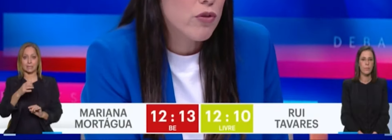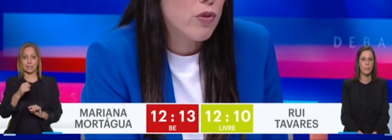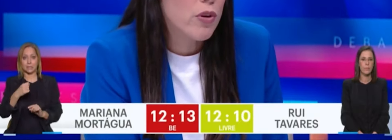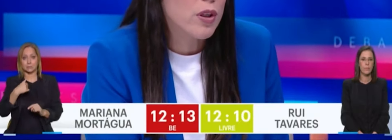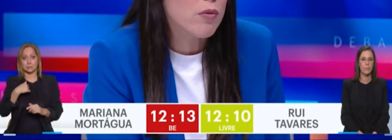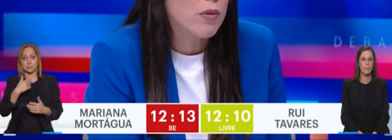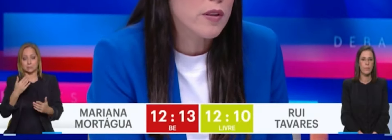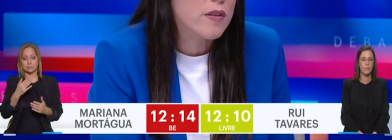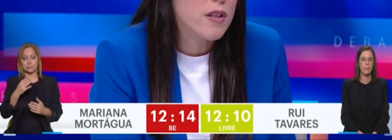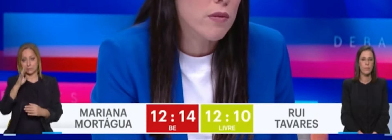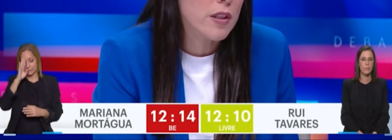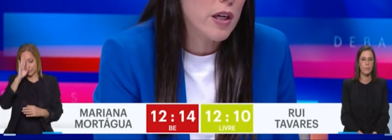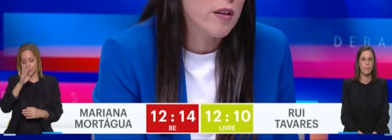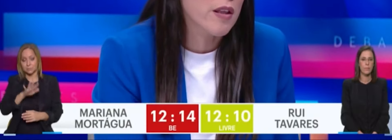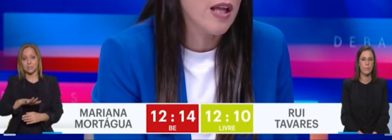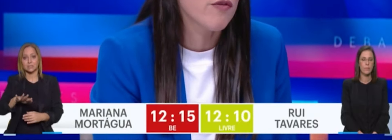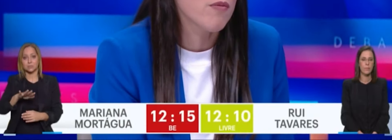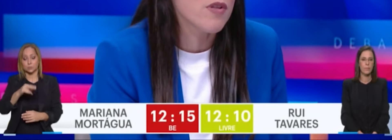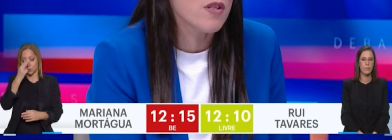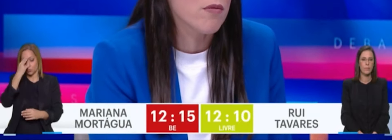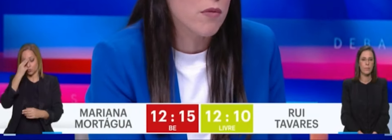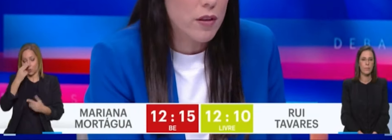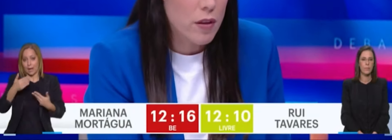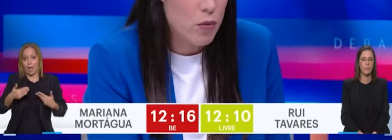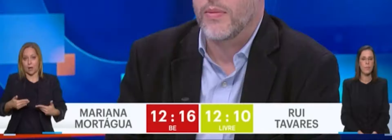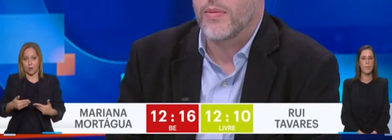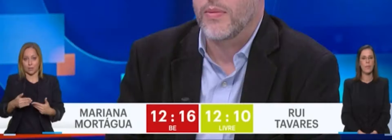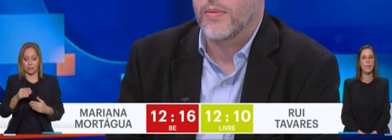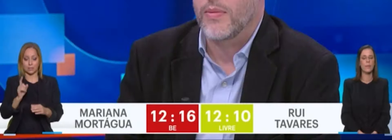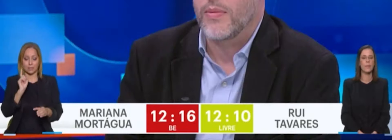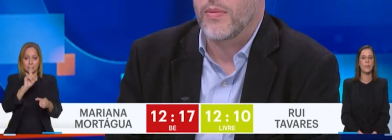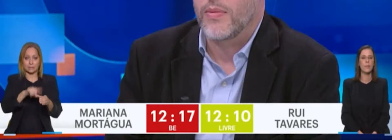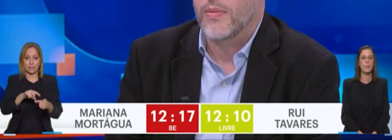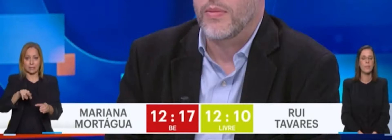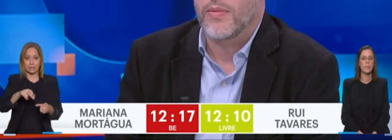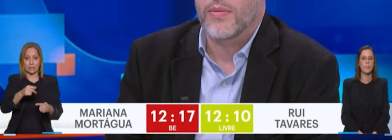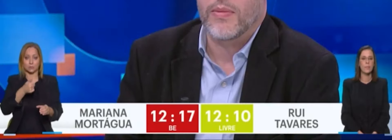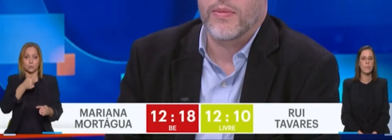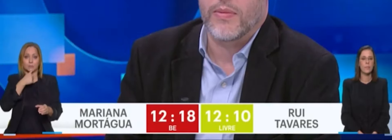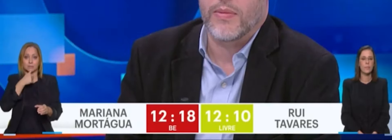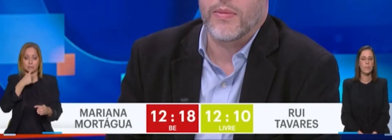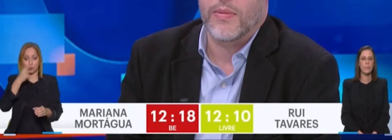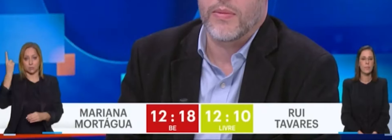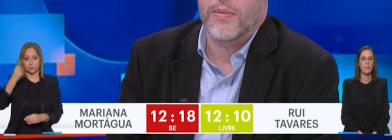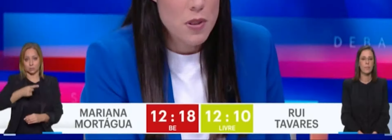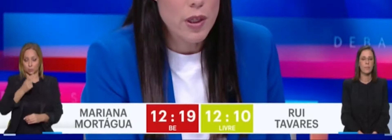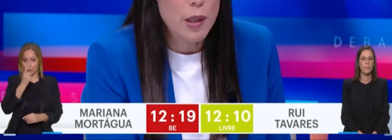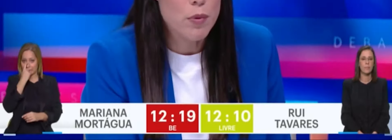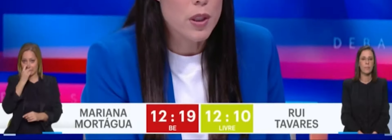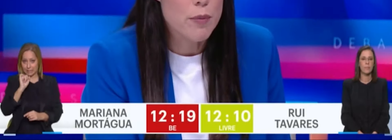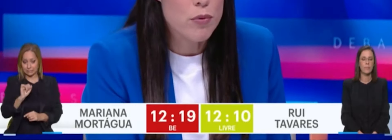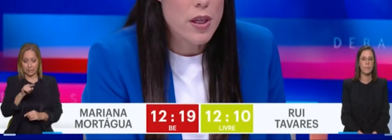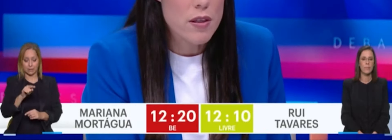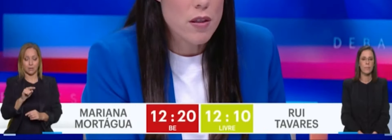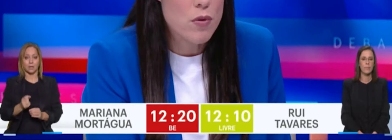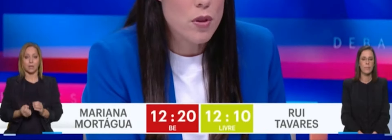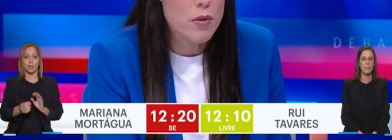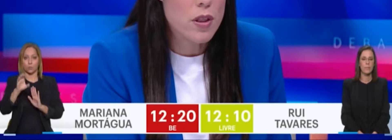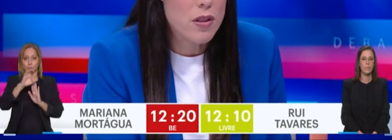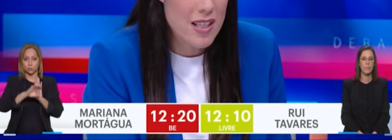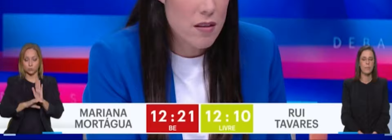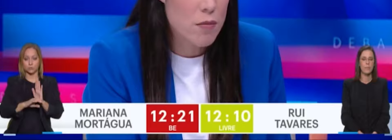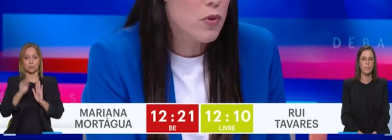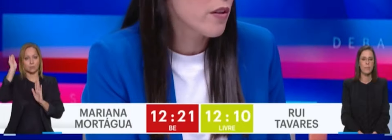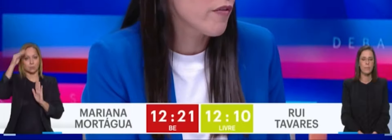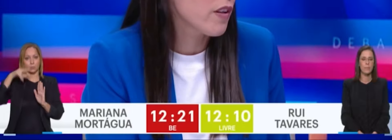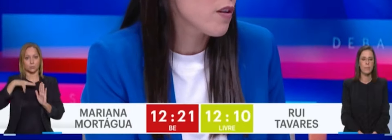o contexto histórico a decisão de entrada da Nato foi uma decisão da ditadura Portuguesa de Salazar a Constituição da República Portuguesa no seu